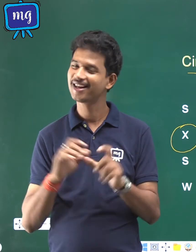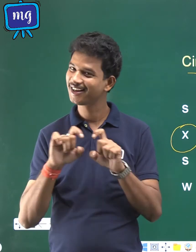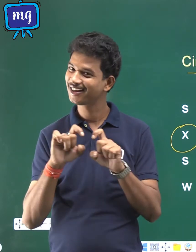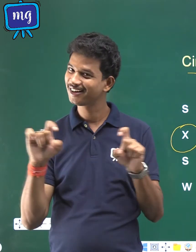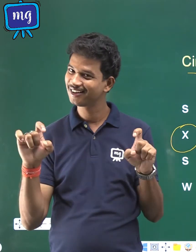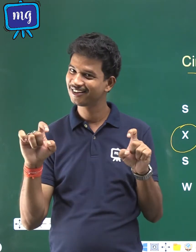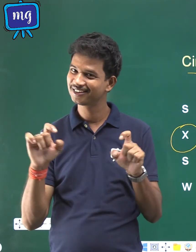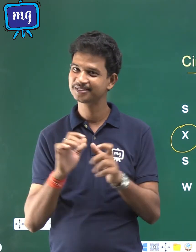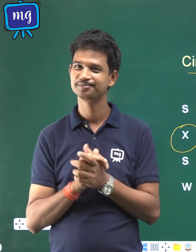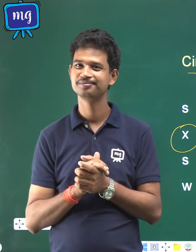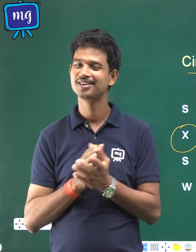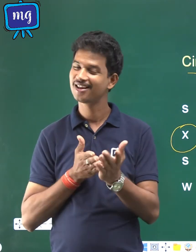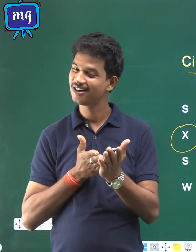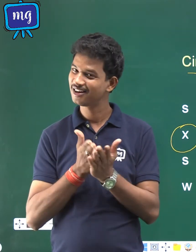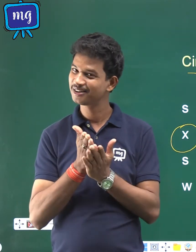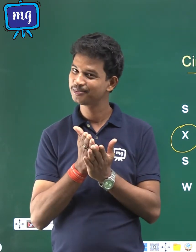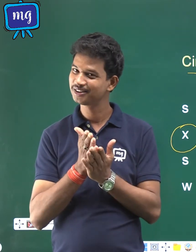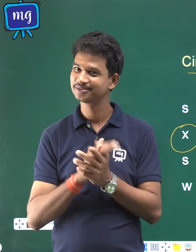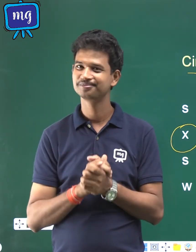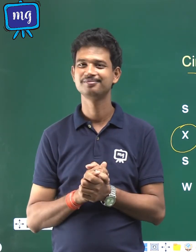क्लियर? आगे चलें।